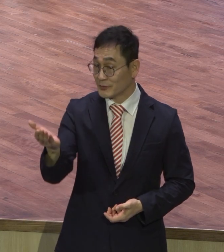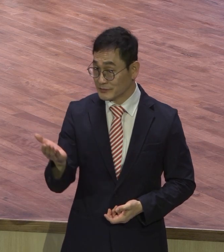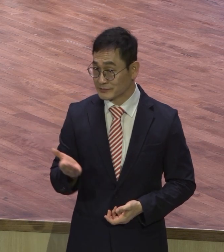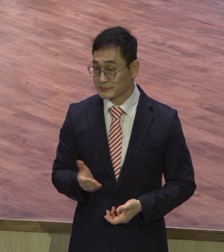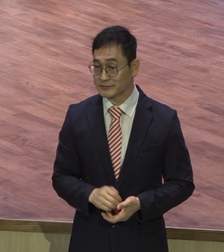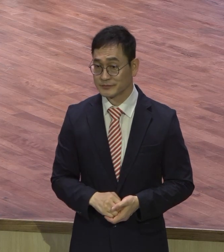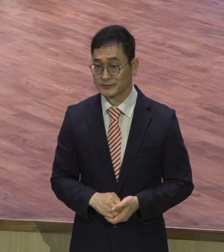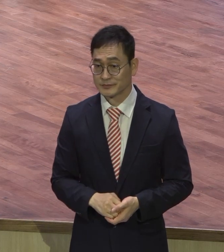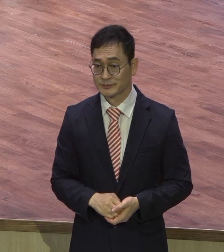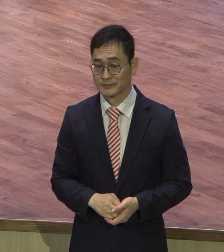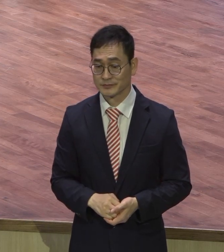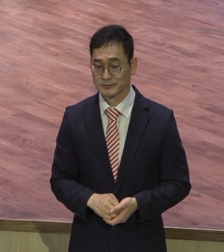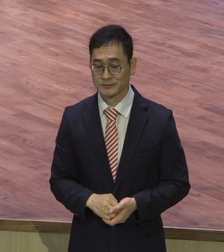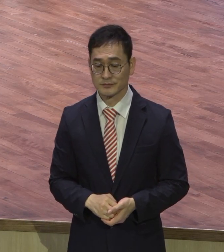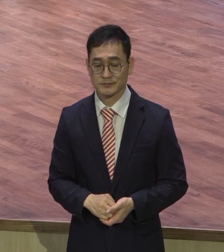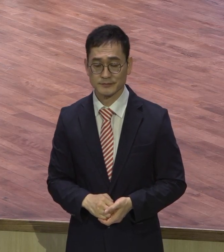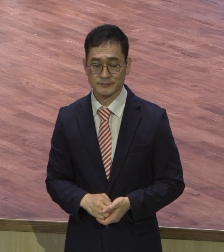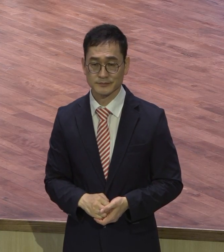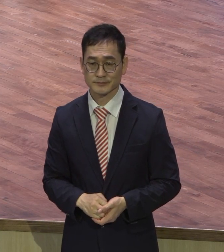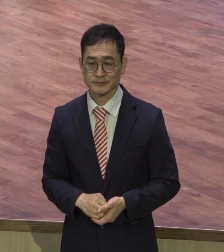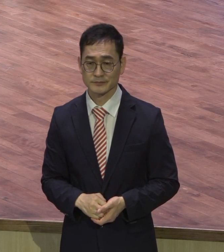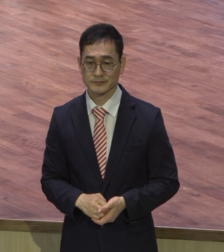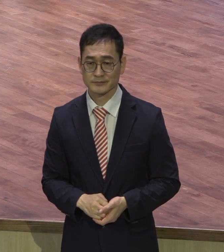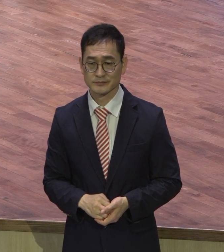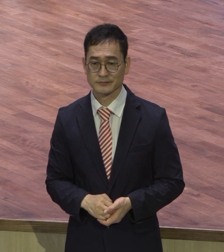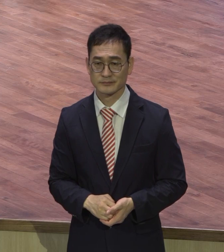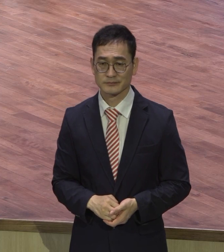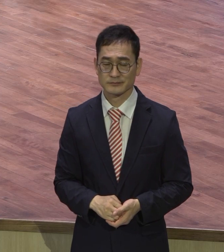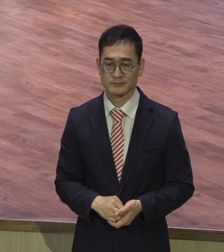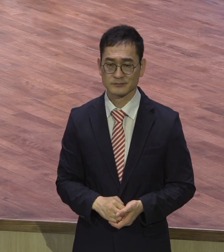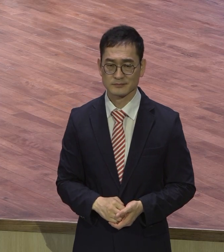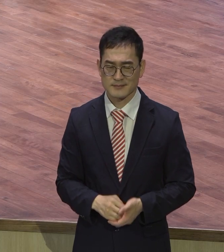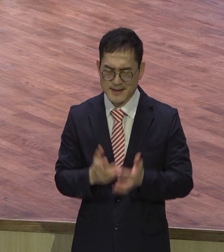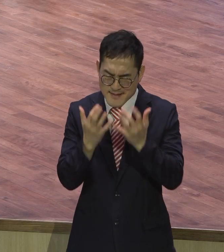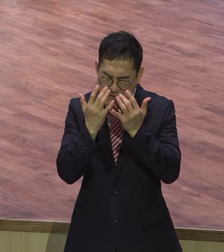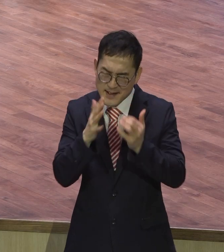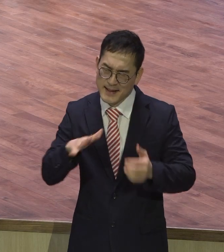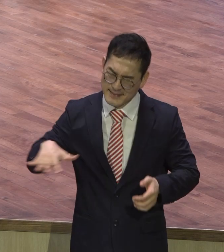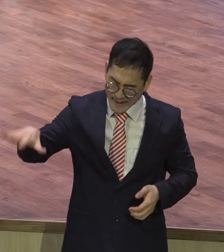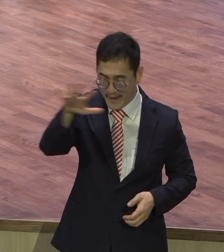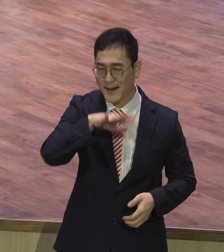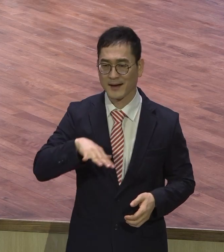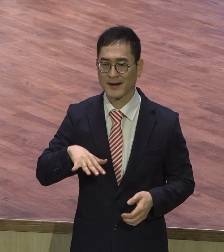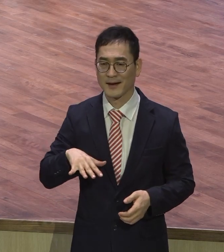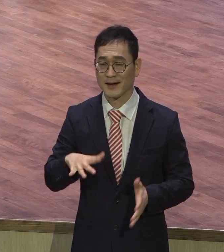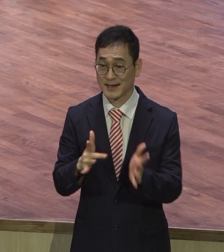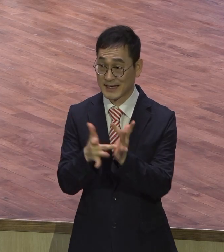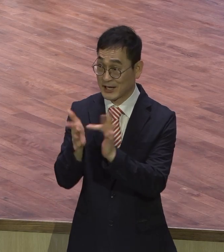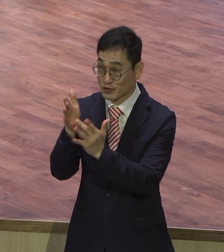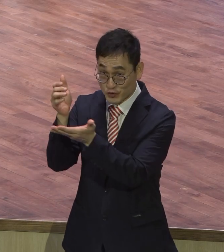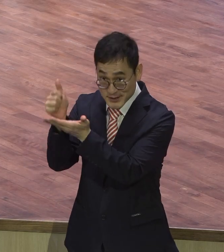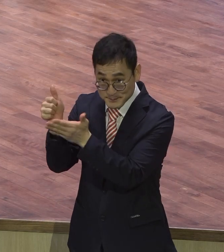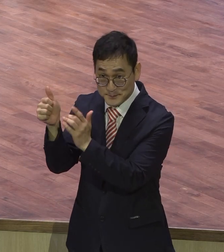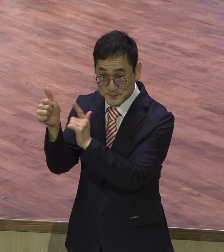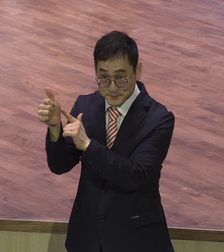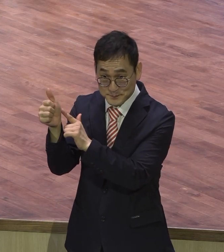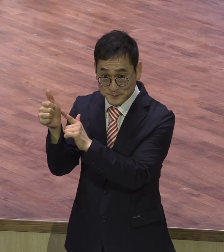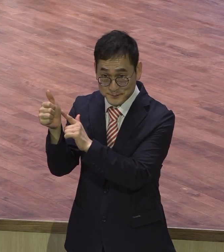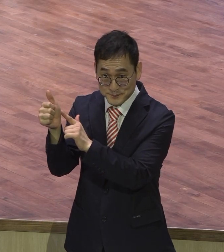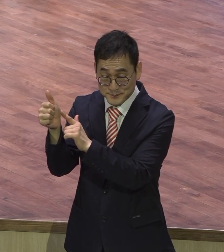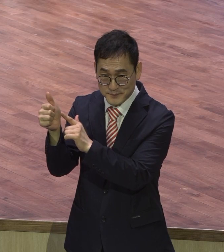남녀노소 빈부기천 지휘고아를 막론하고 모두가 다 예수님이 절대로 필요한